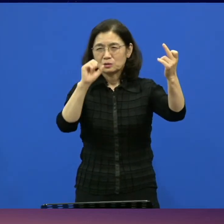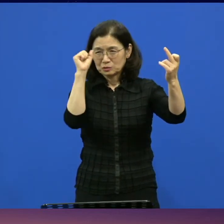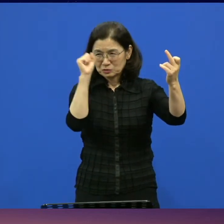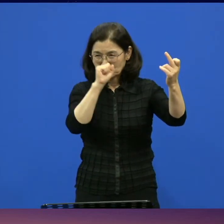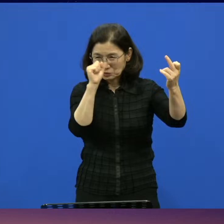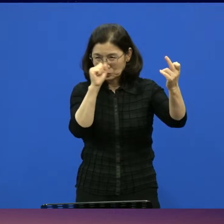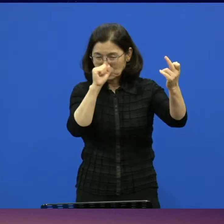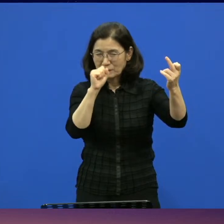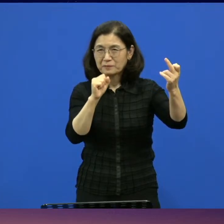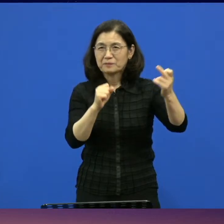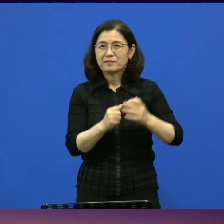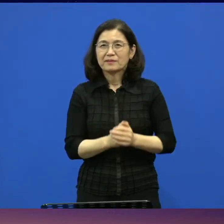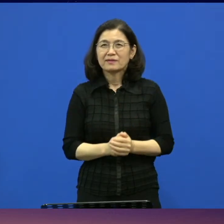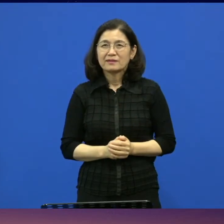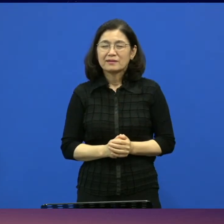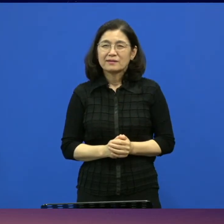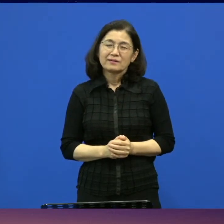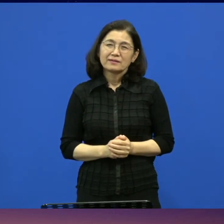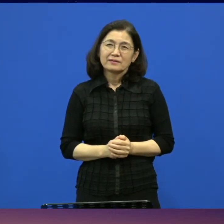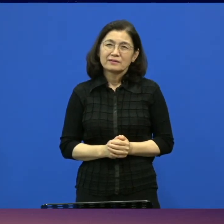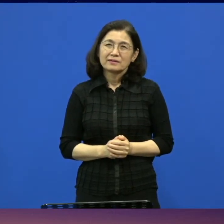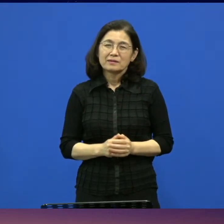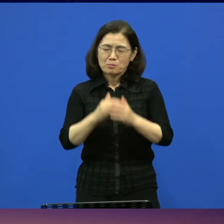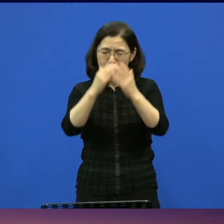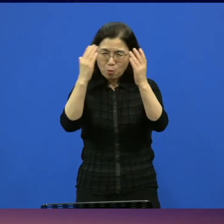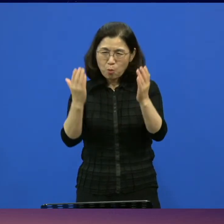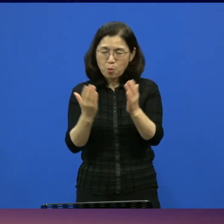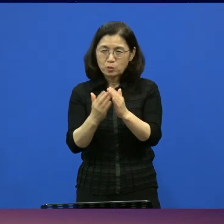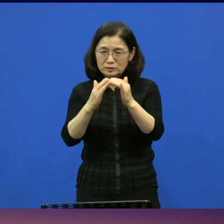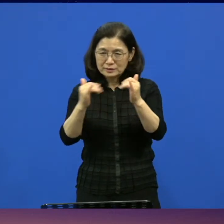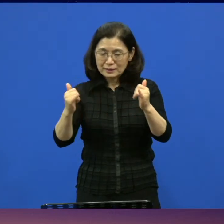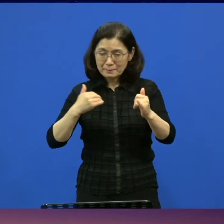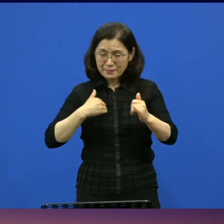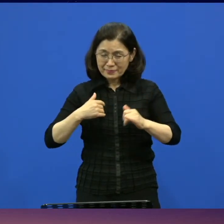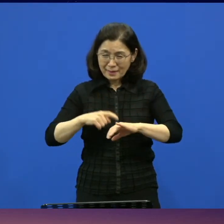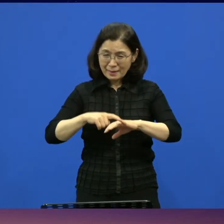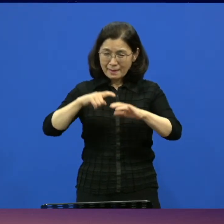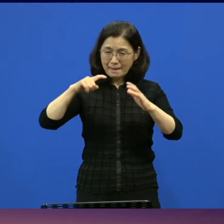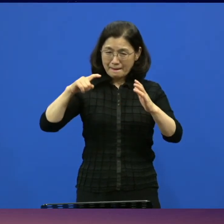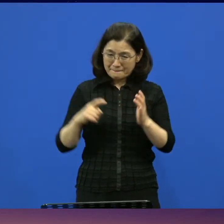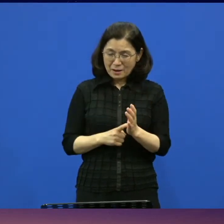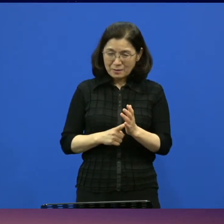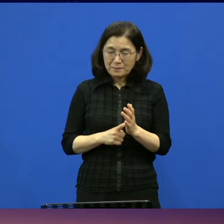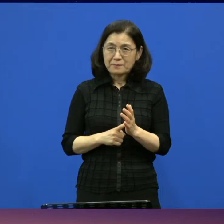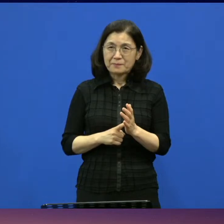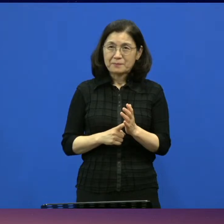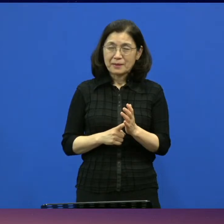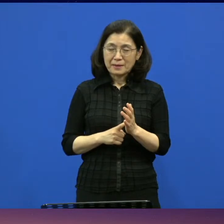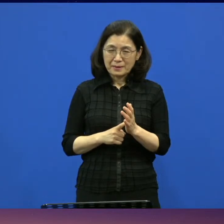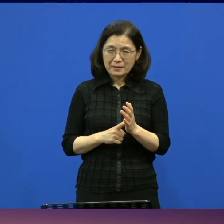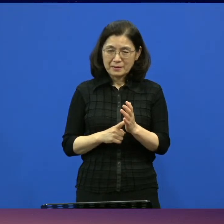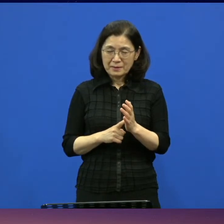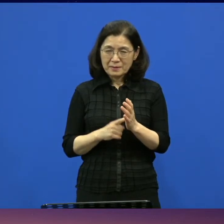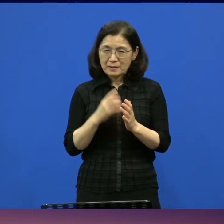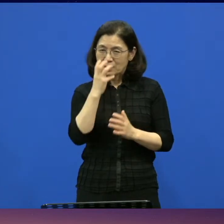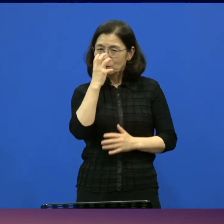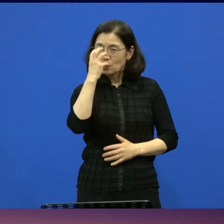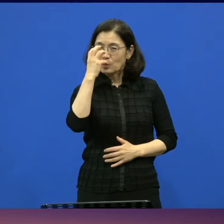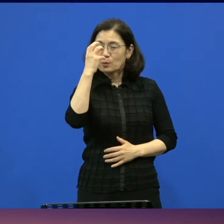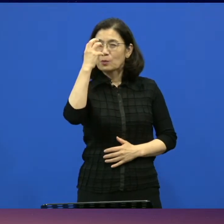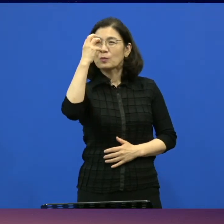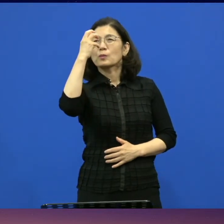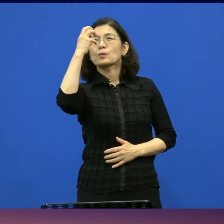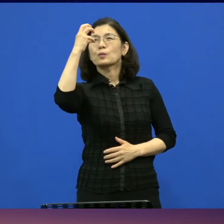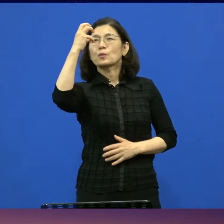모두가 높은 산을 막 찾는 거예요. 내 마음에 이 산을 낮아지게 해야 되네. 그래 길이 열리는